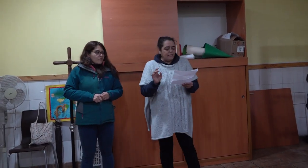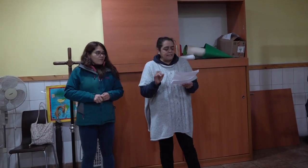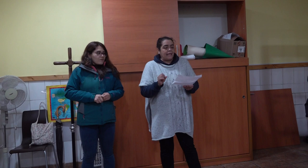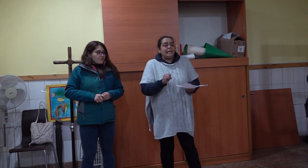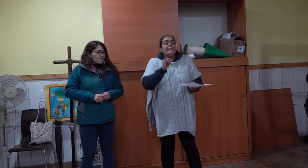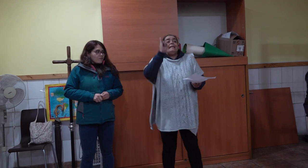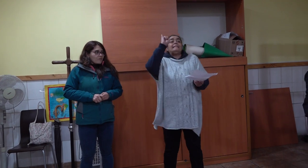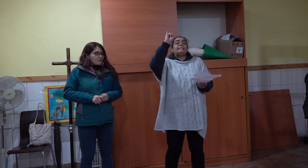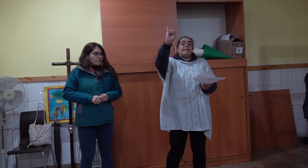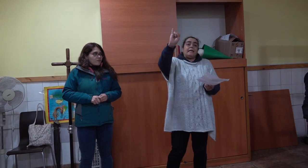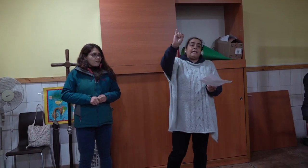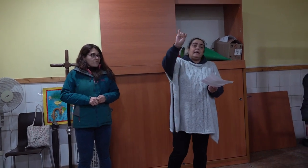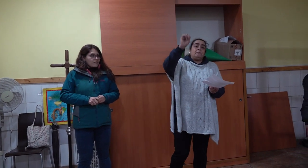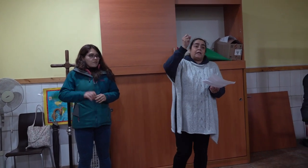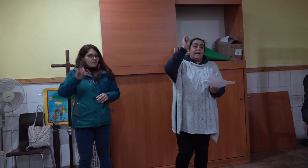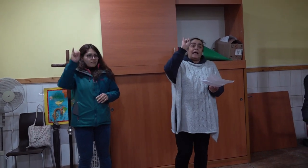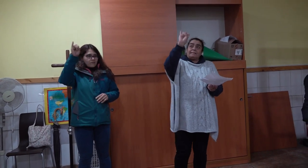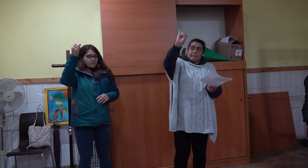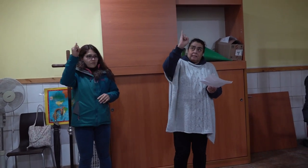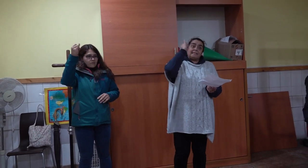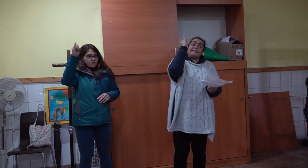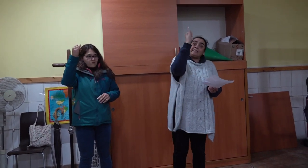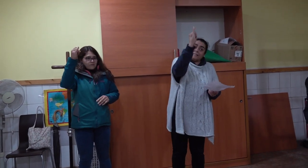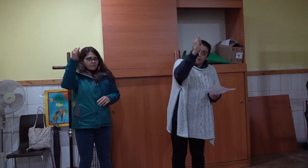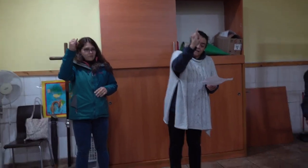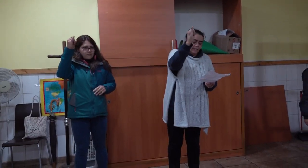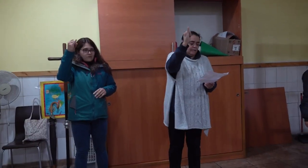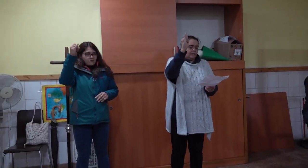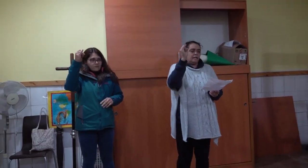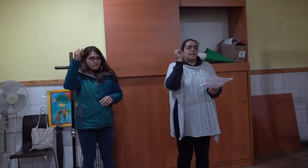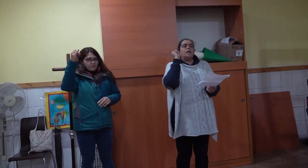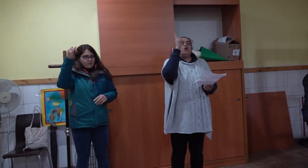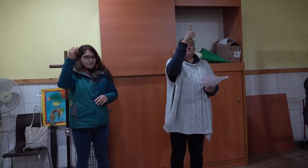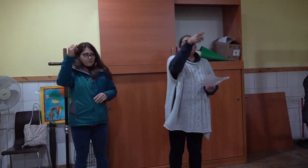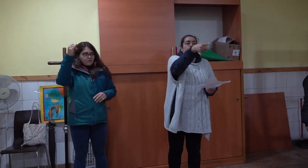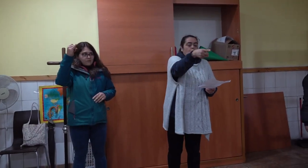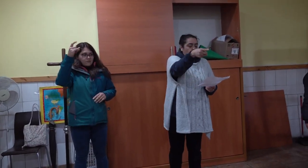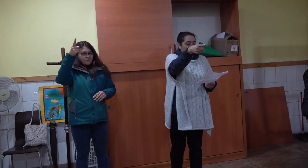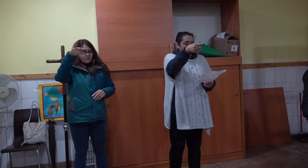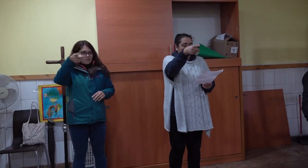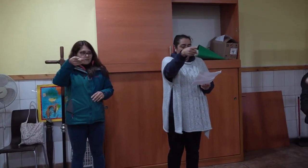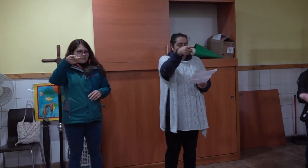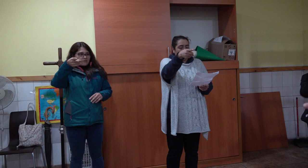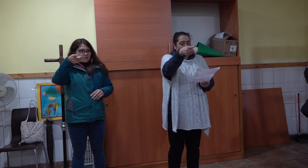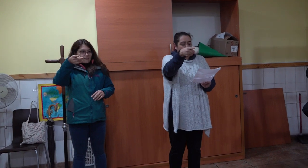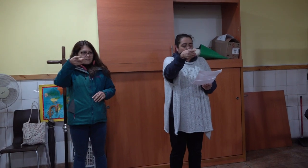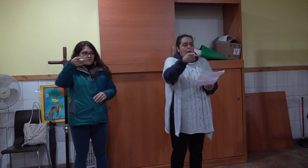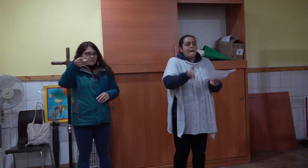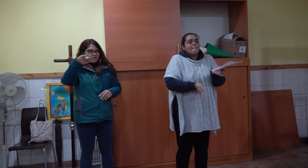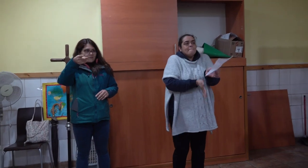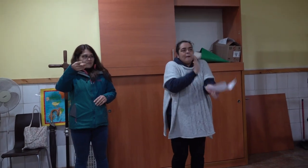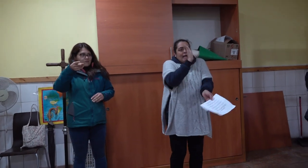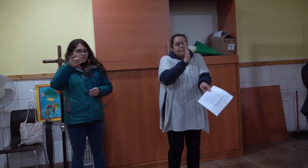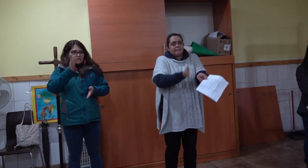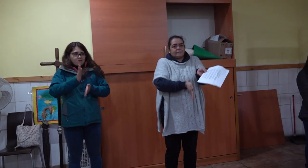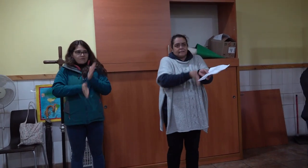salió. Después dice, sí, porque así, sí, tú